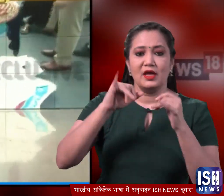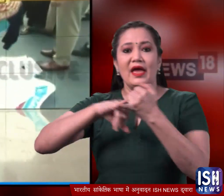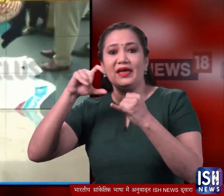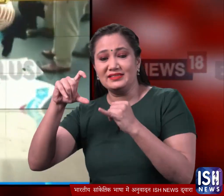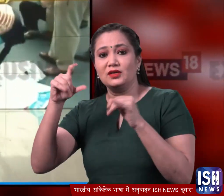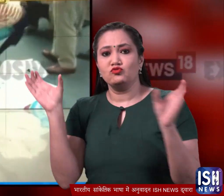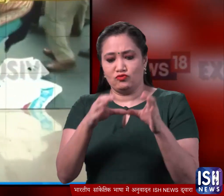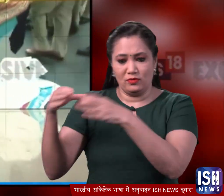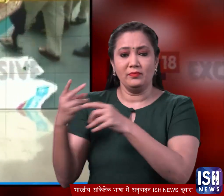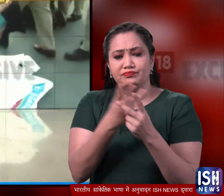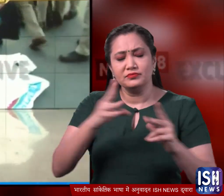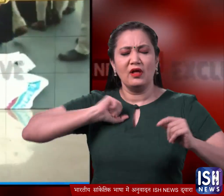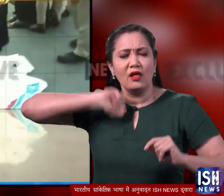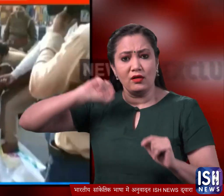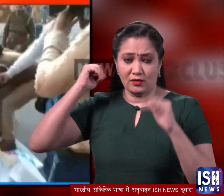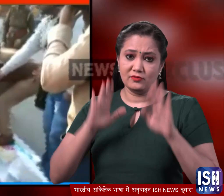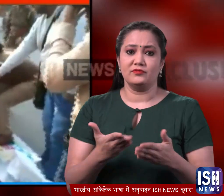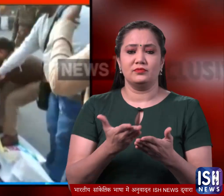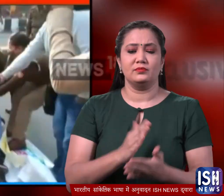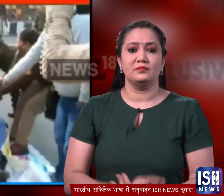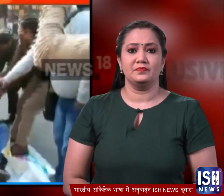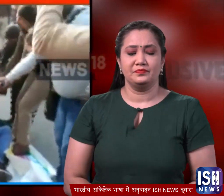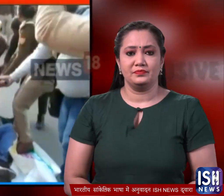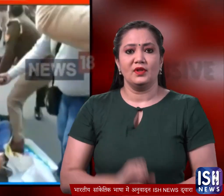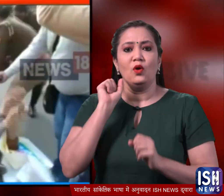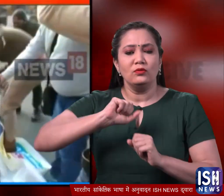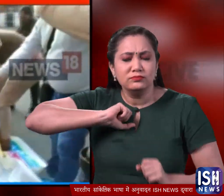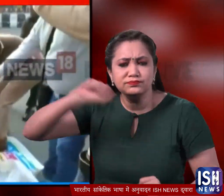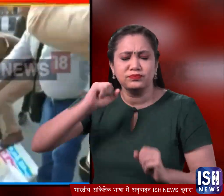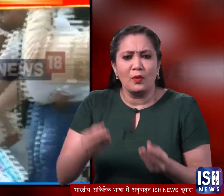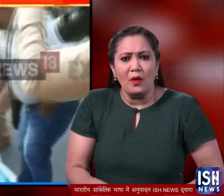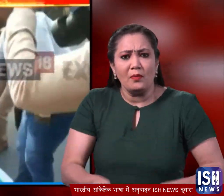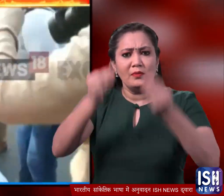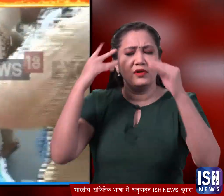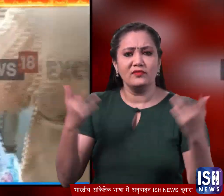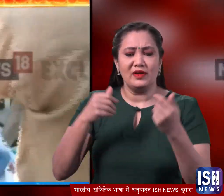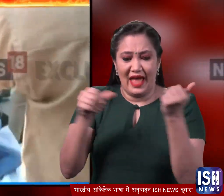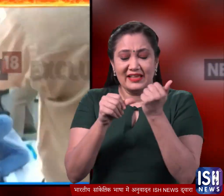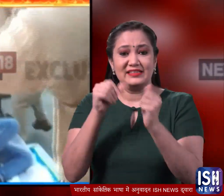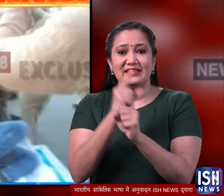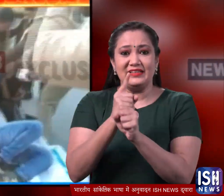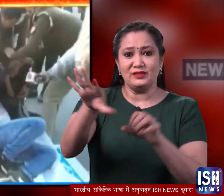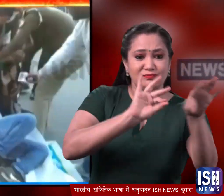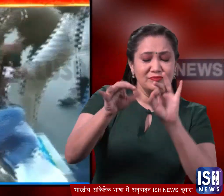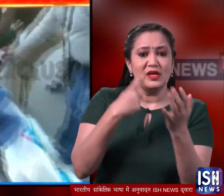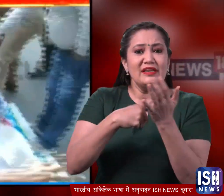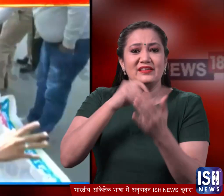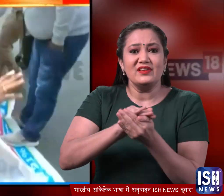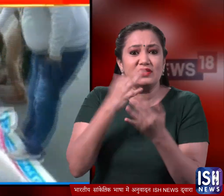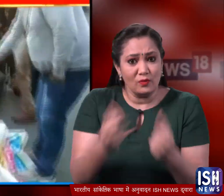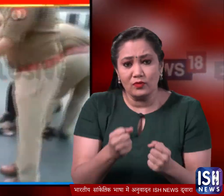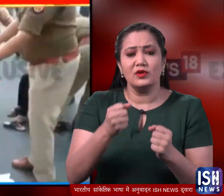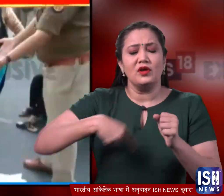समुदाय के उम्मीदवार प्रदर्शन कर रहे हैं, और उनका यह प्रदर्शन और तेज हो गया। सहायक शिक्षक भर्ती में आरक्षण की मांग करने